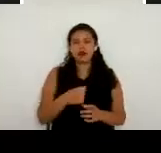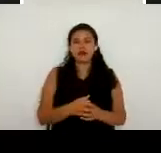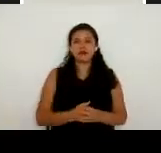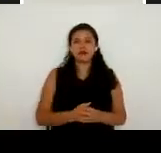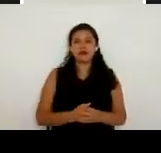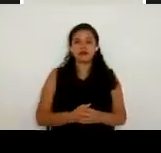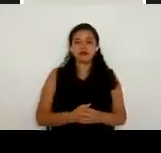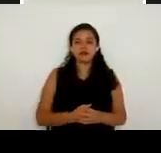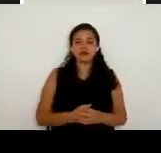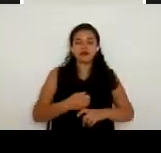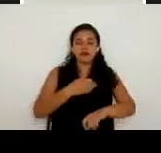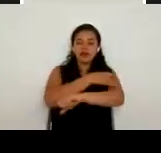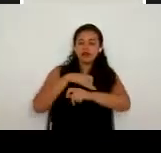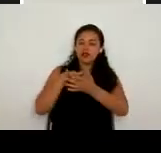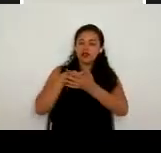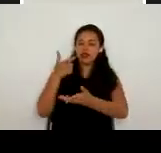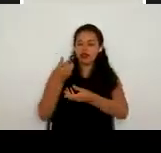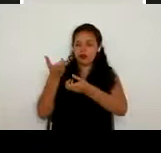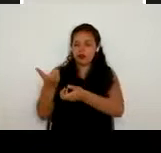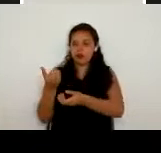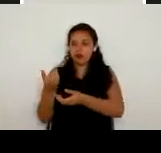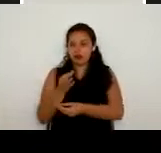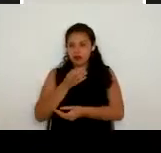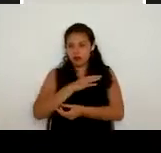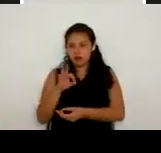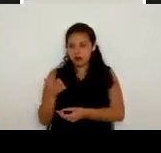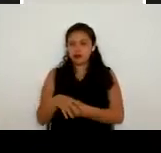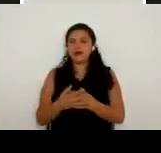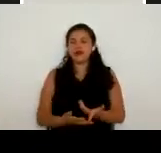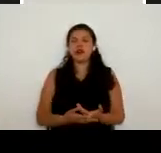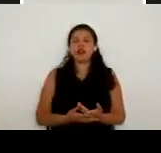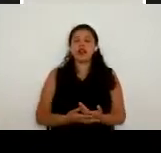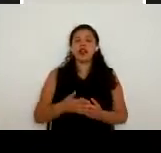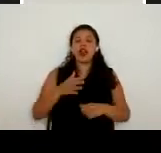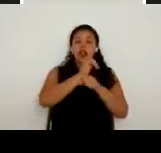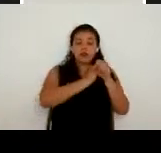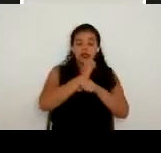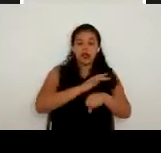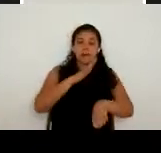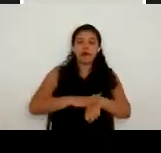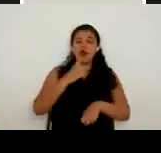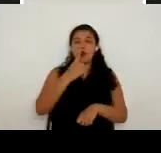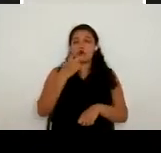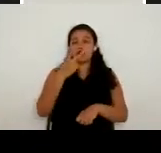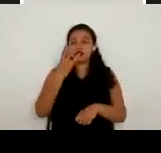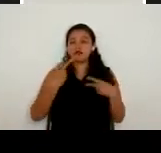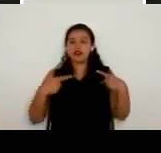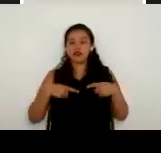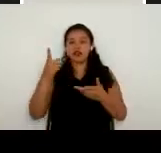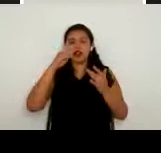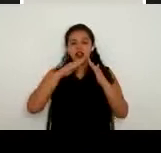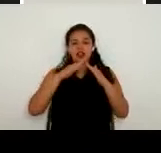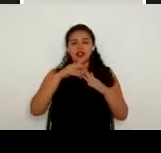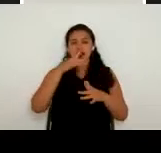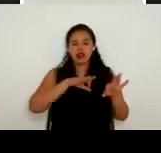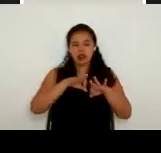gasto familiar pues hay que investigar si hay más de un portador económico la vivienda bueno pues la vivienda